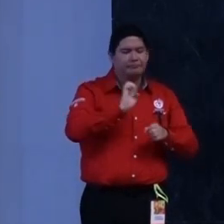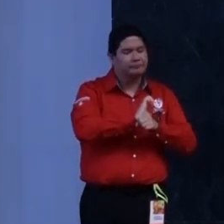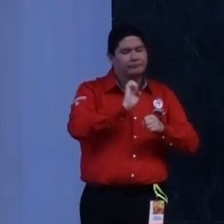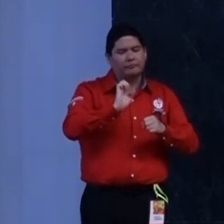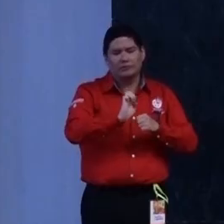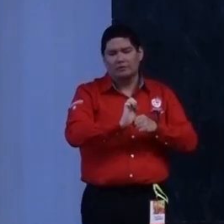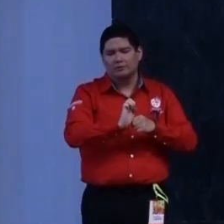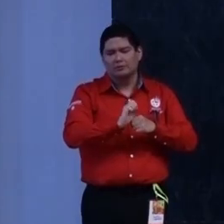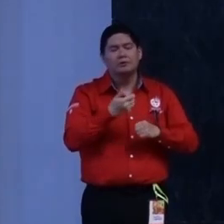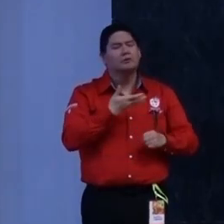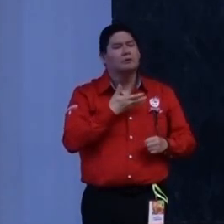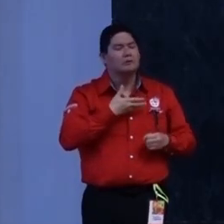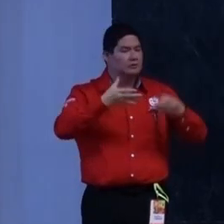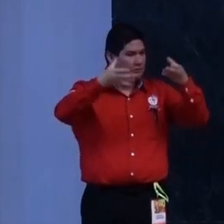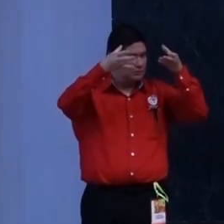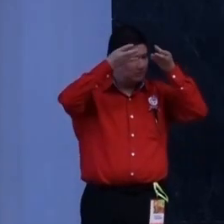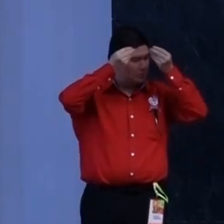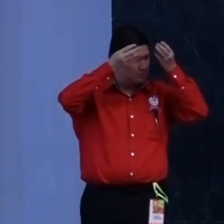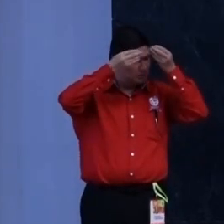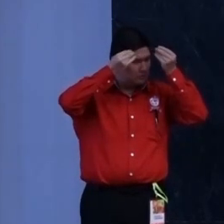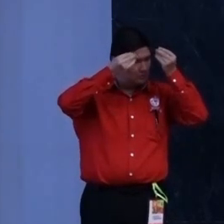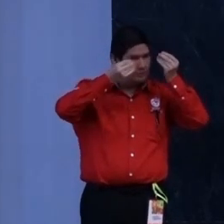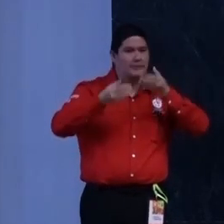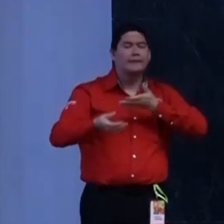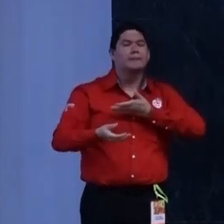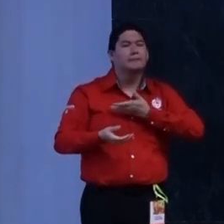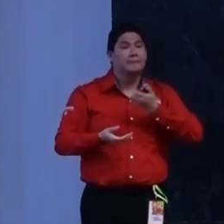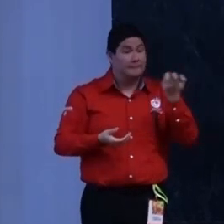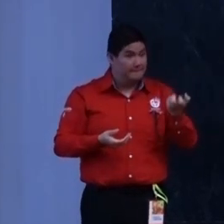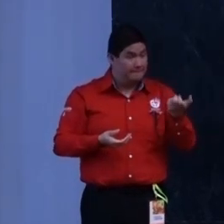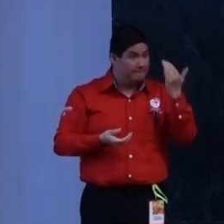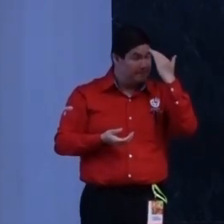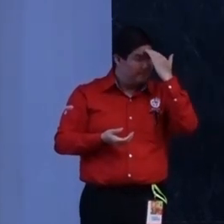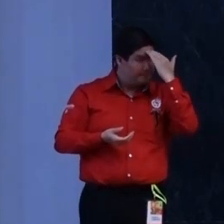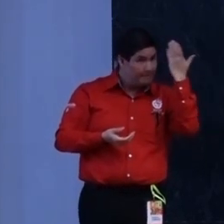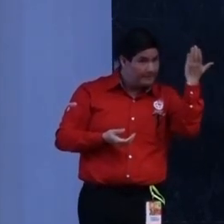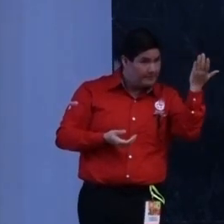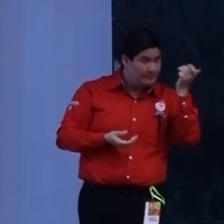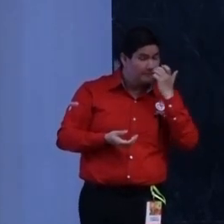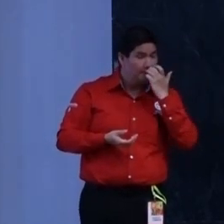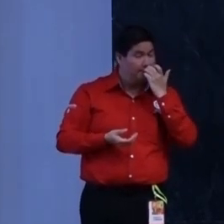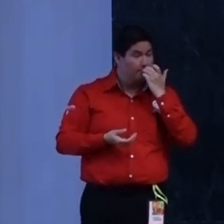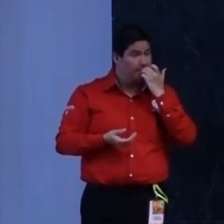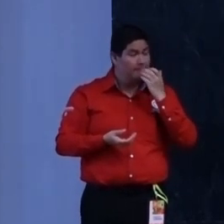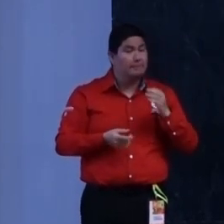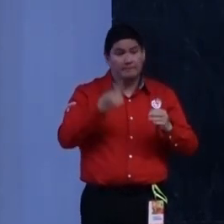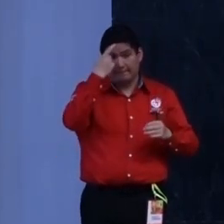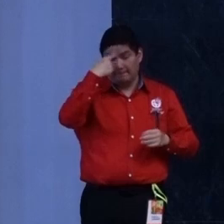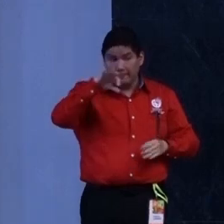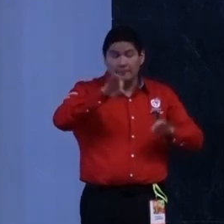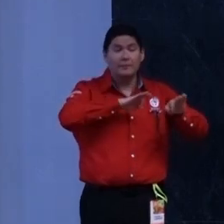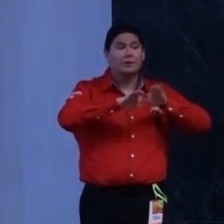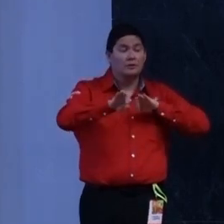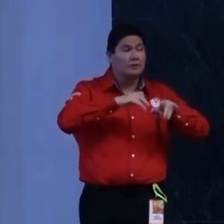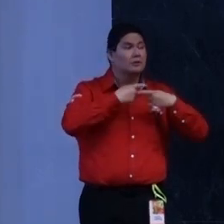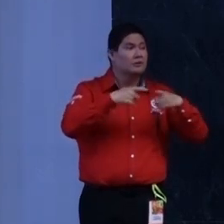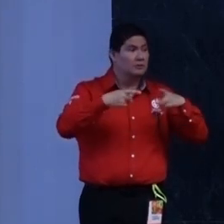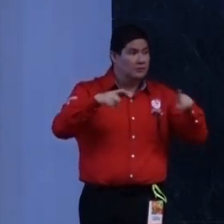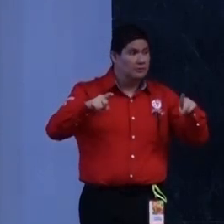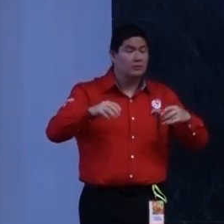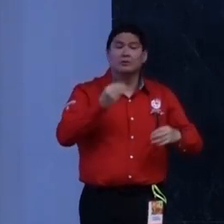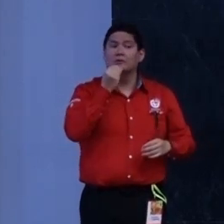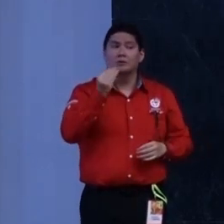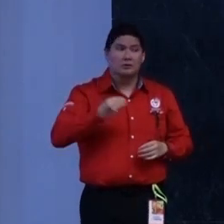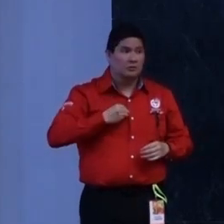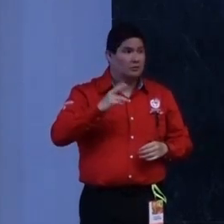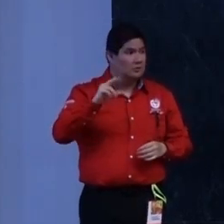Entonces, tenemos que aprender a tener esos conocimientos y a tener esas habilidades para trabajar con diferencias. Mientras no las